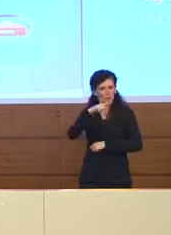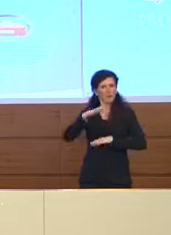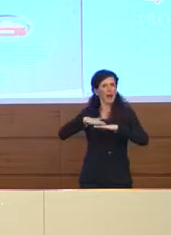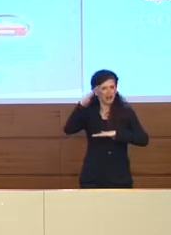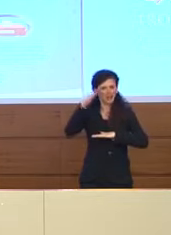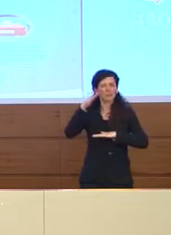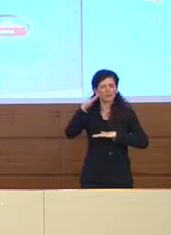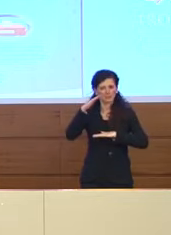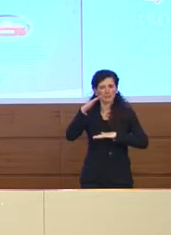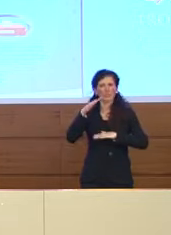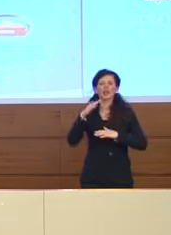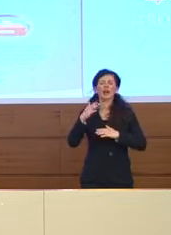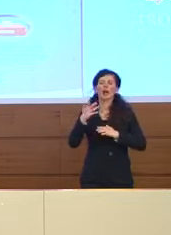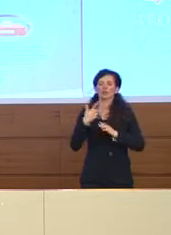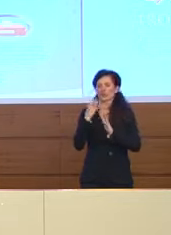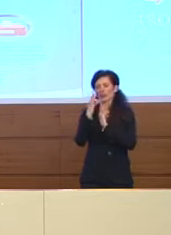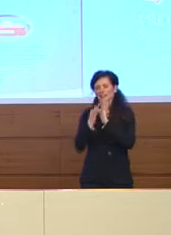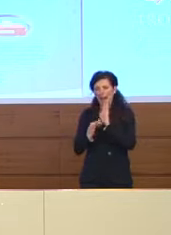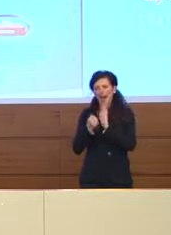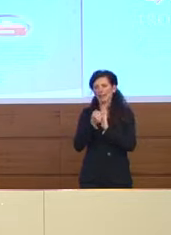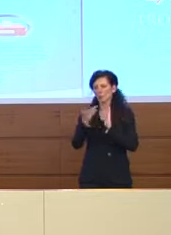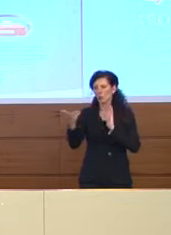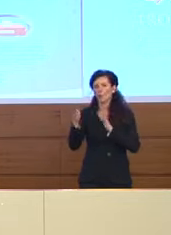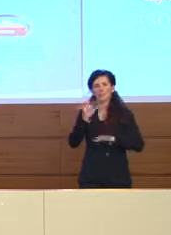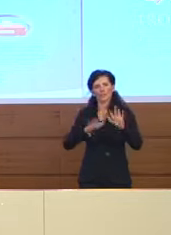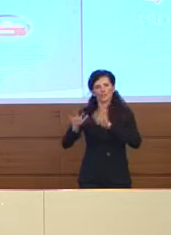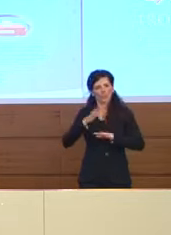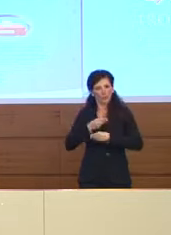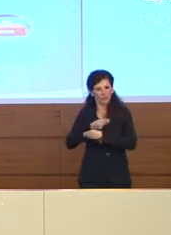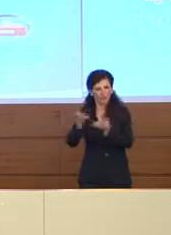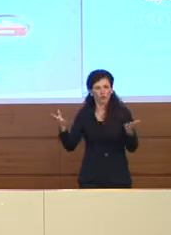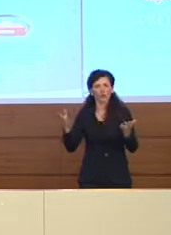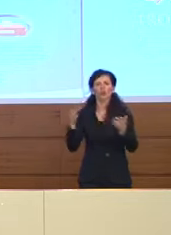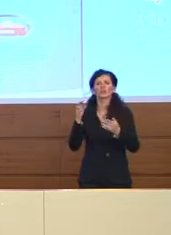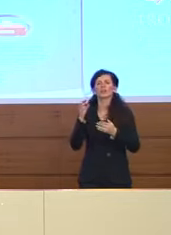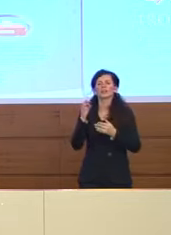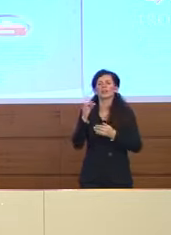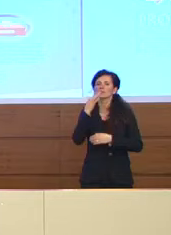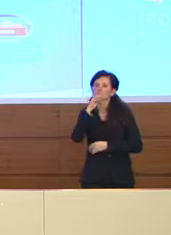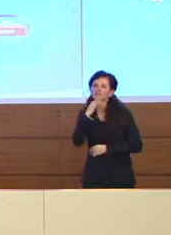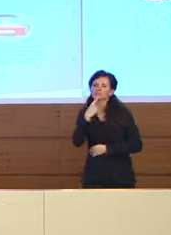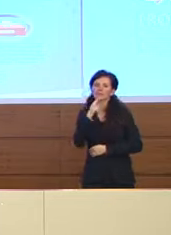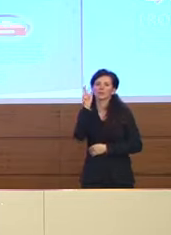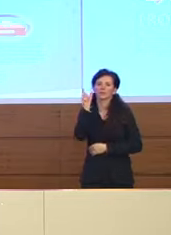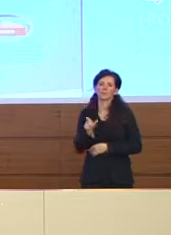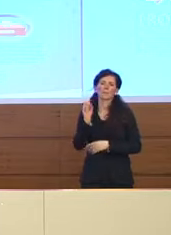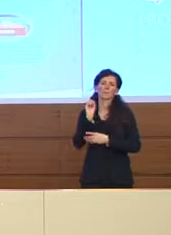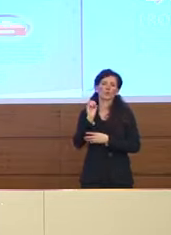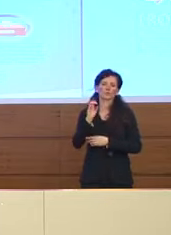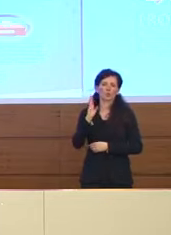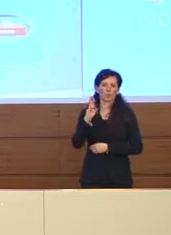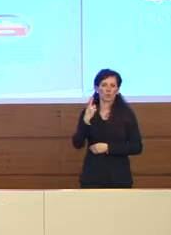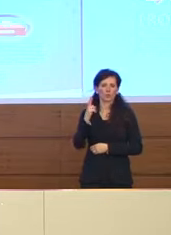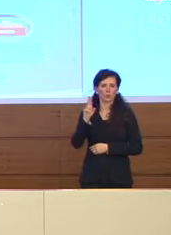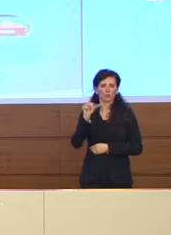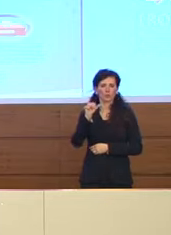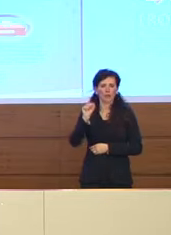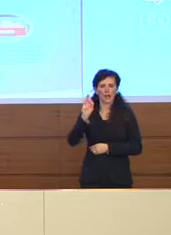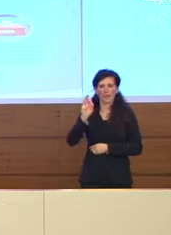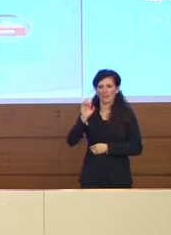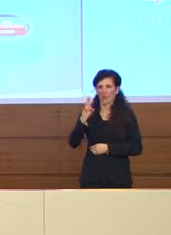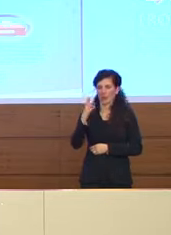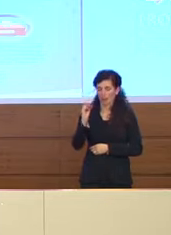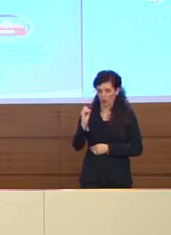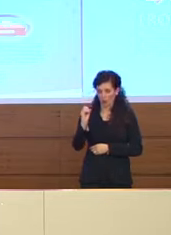e i dati verranno presentati dal proprio sul brusaferro tuttavia è